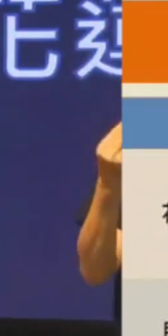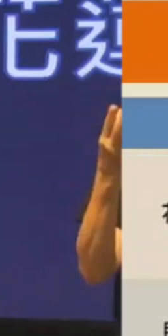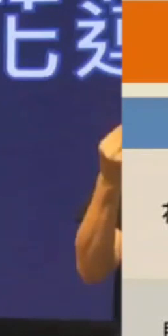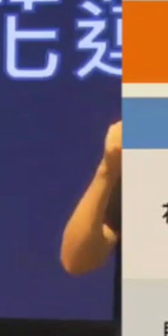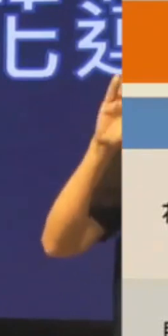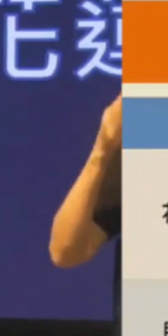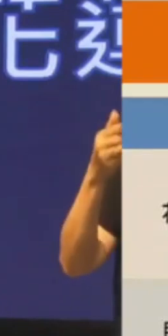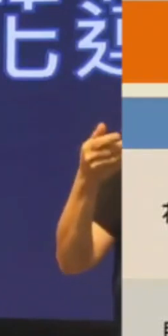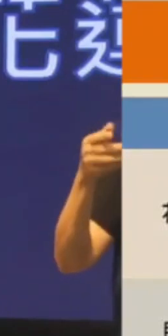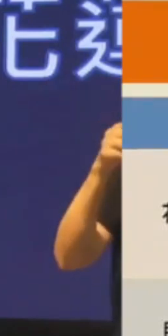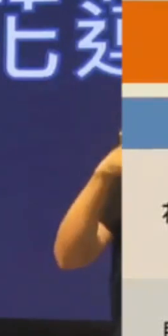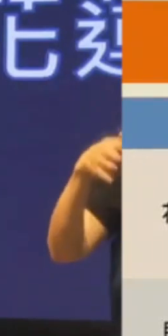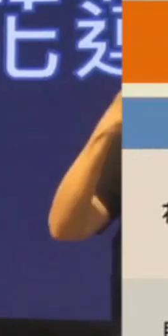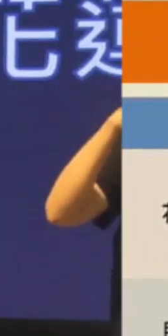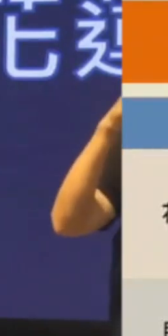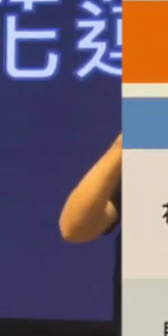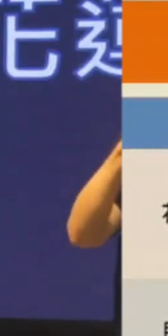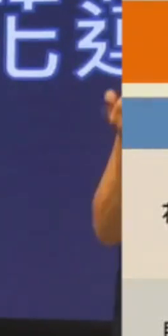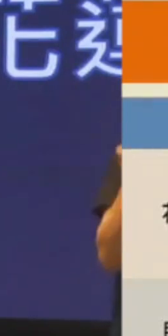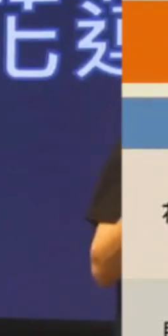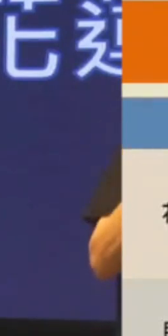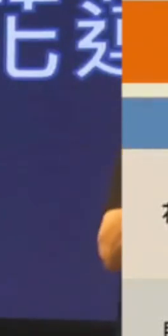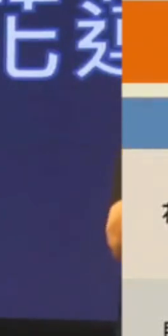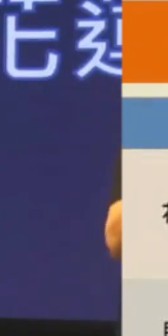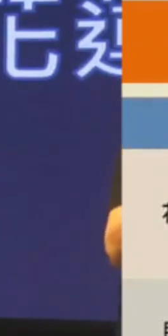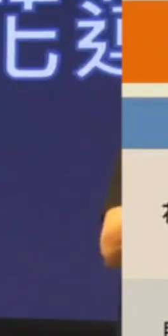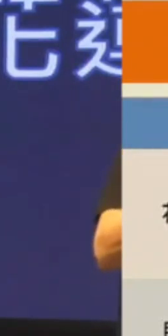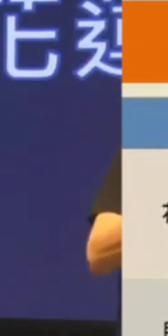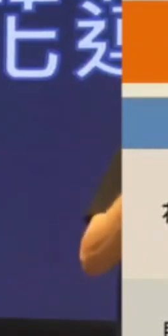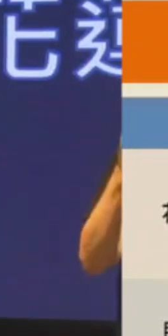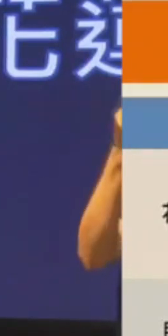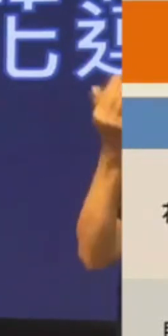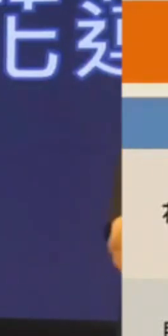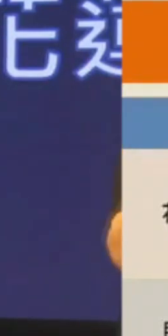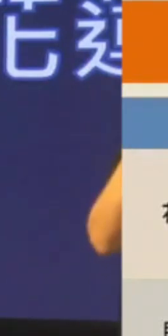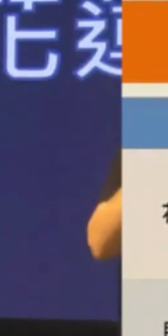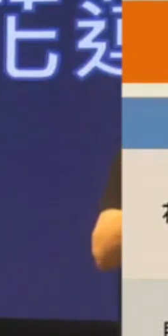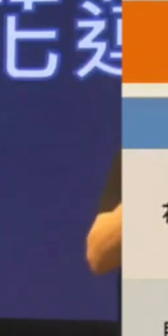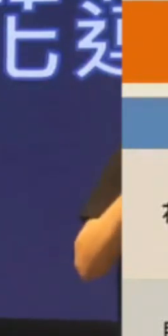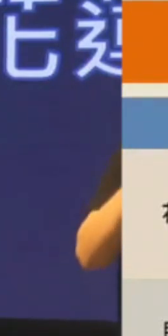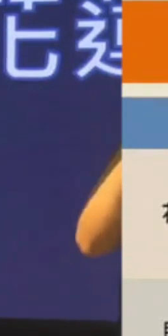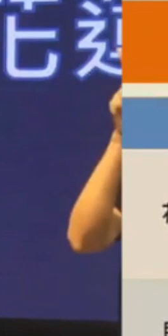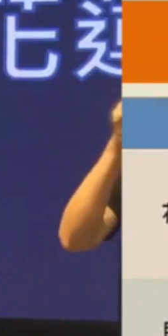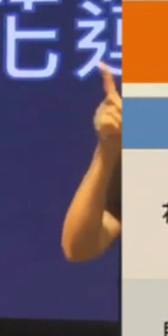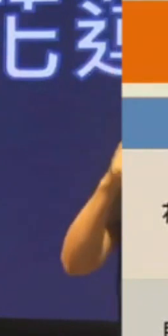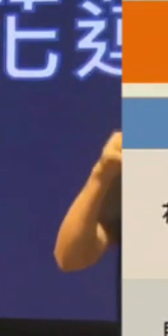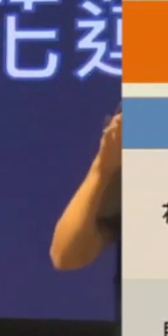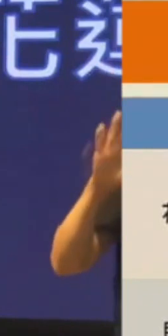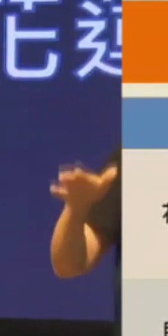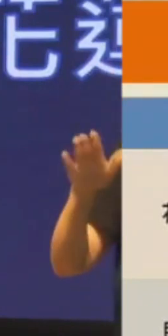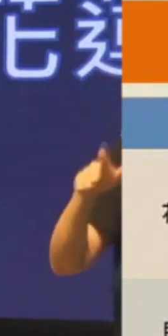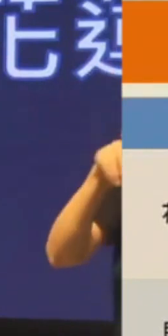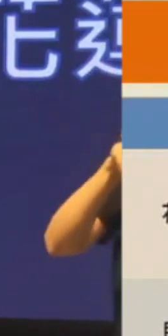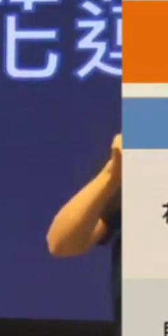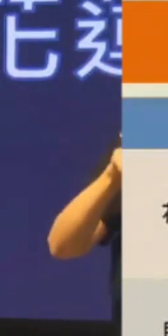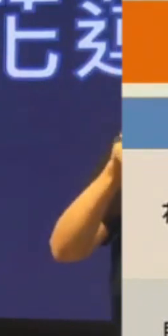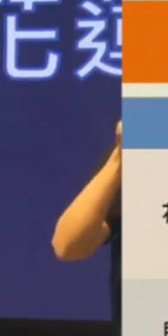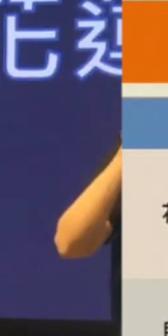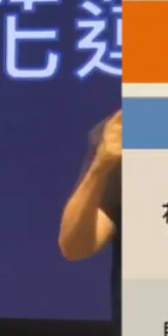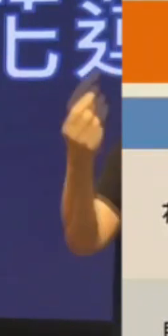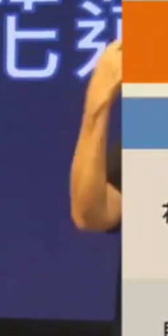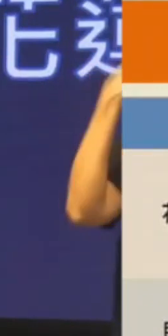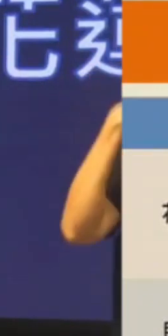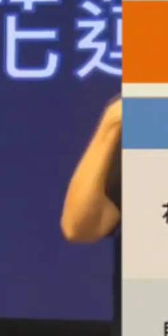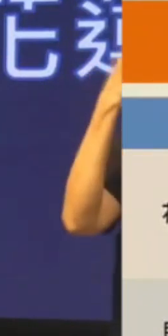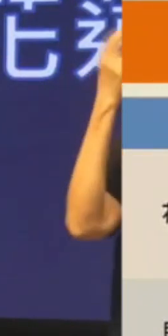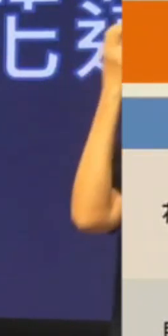今天呢做全校性的一个预防性停课，最主要是校内有一个老师目前是进行 PCR 的